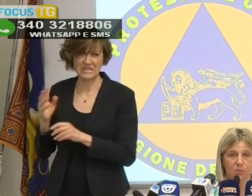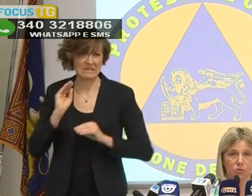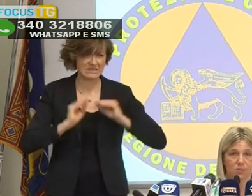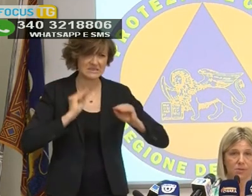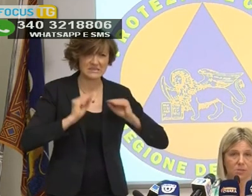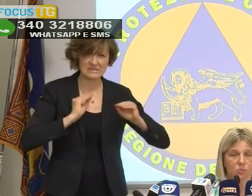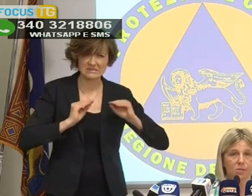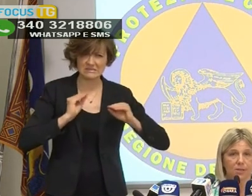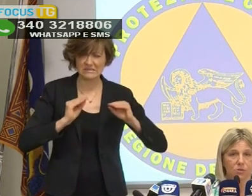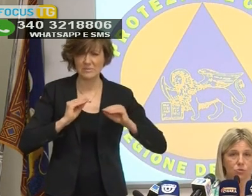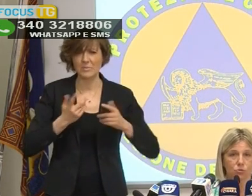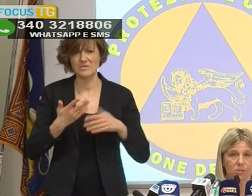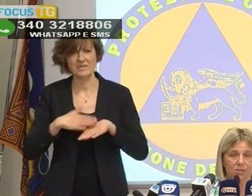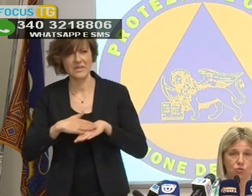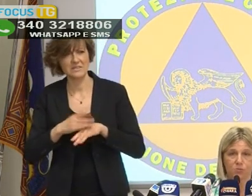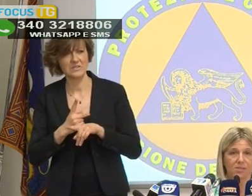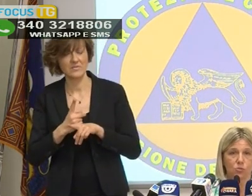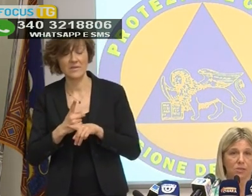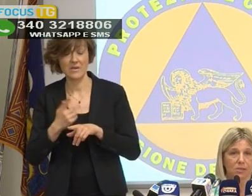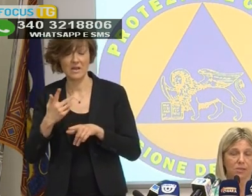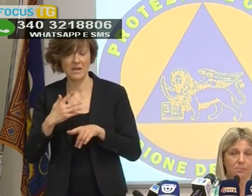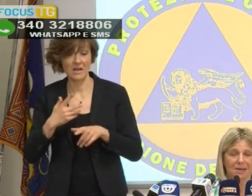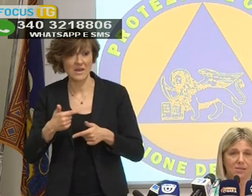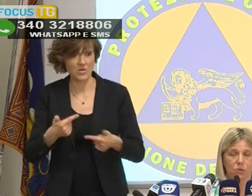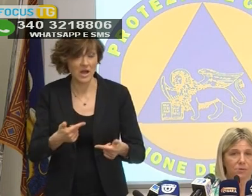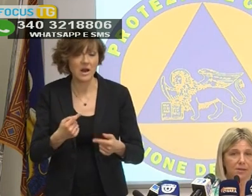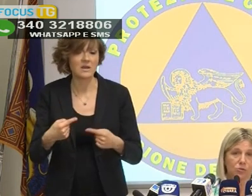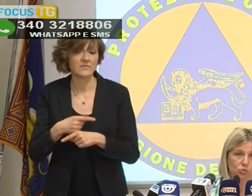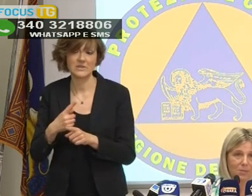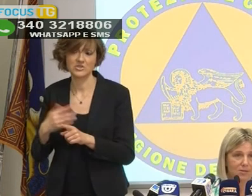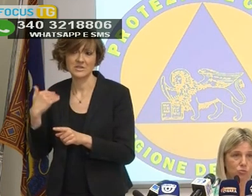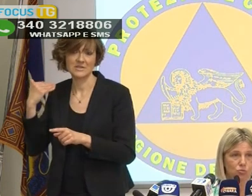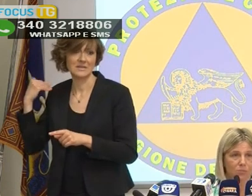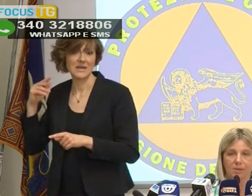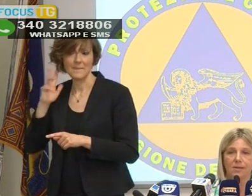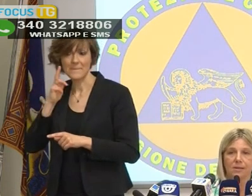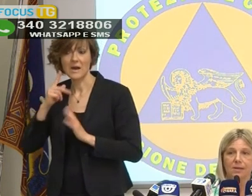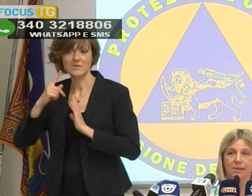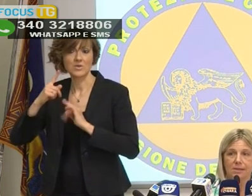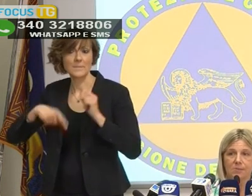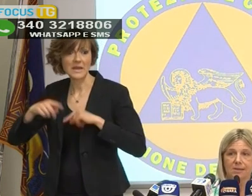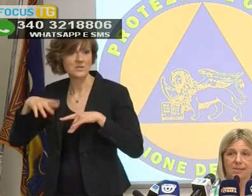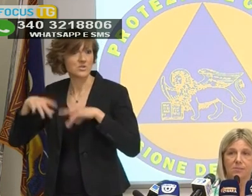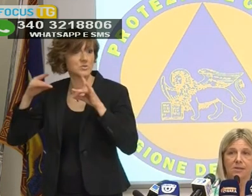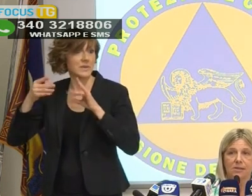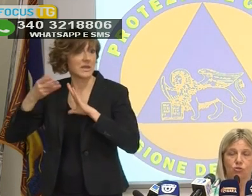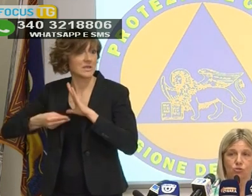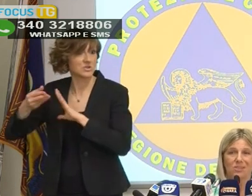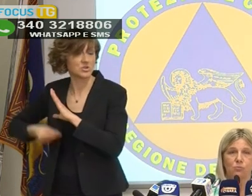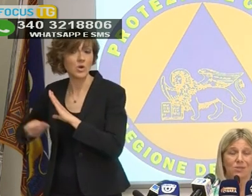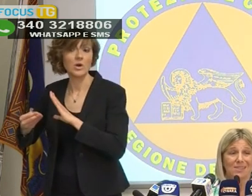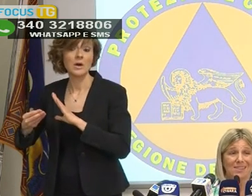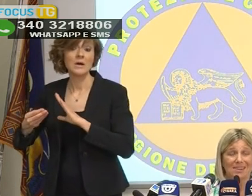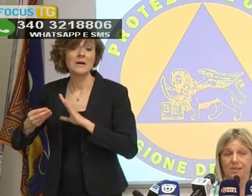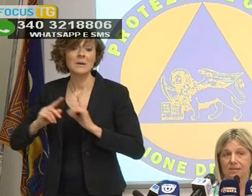richieste rispetto alle prestazioni che erano state sospese, quindi marzo e aprile, tutta marzo e tutto aprile, in linea di massima. Sono